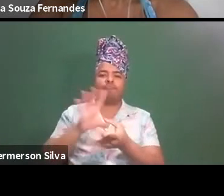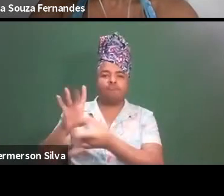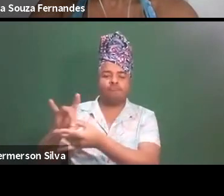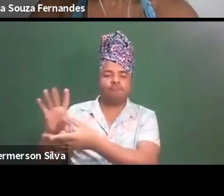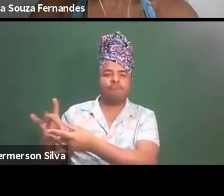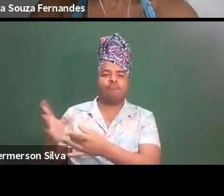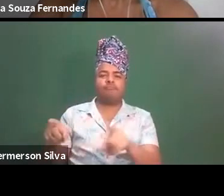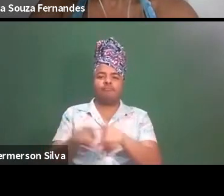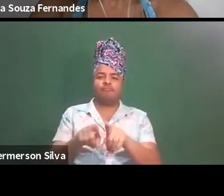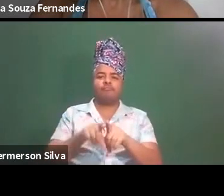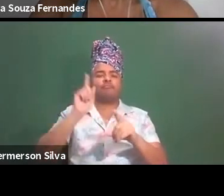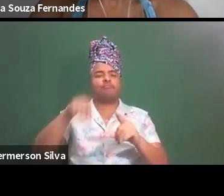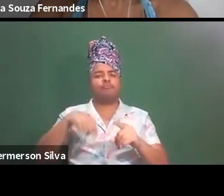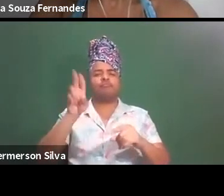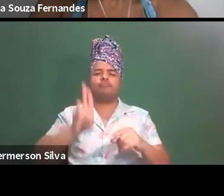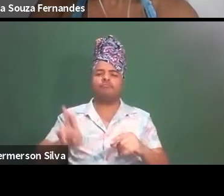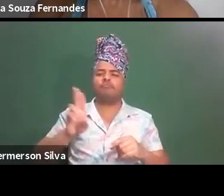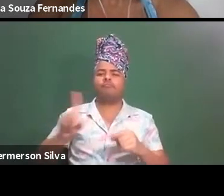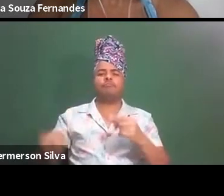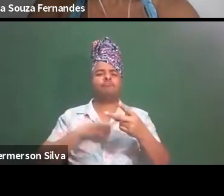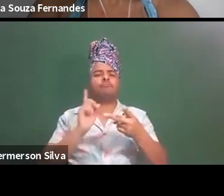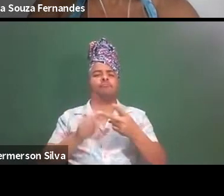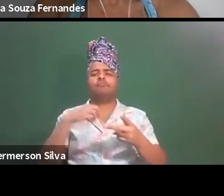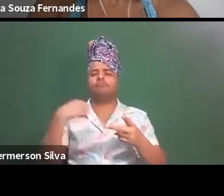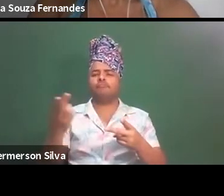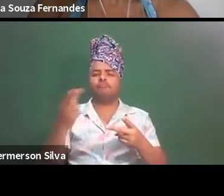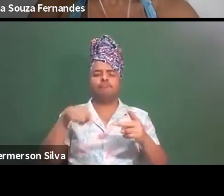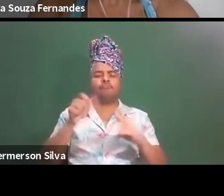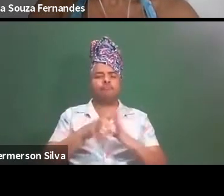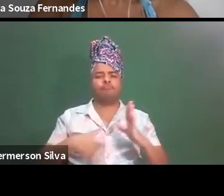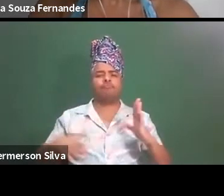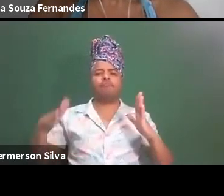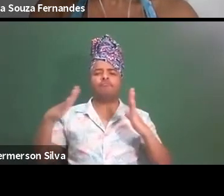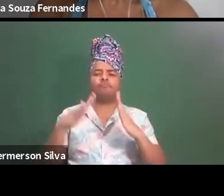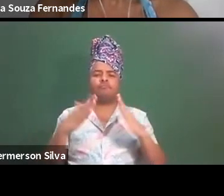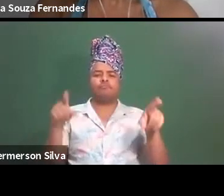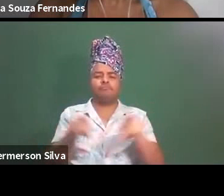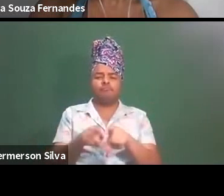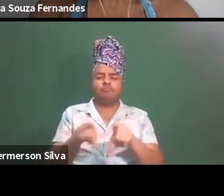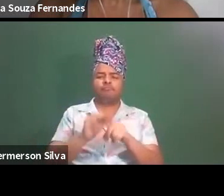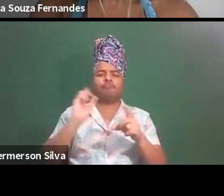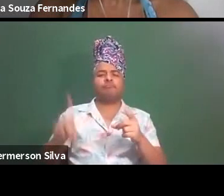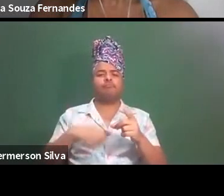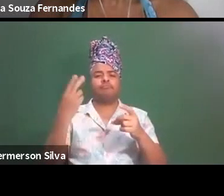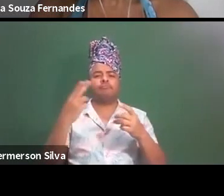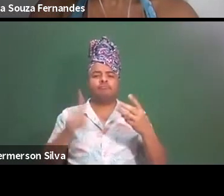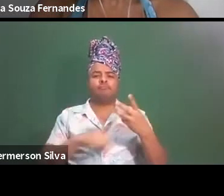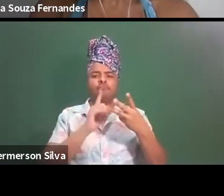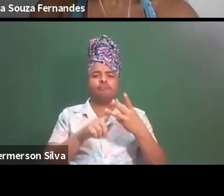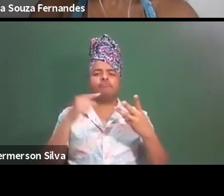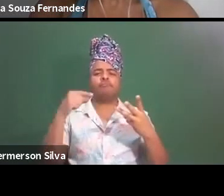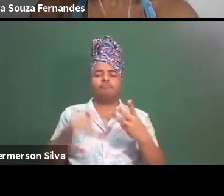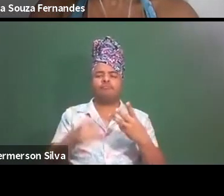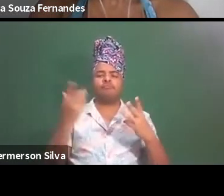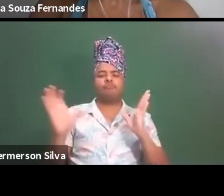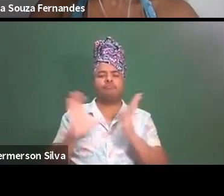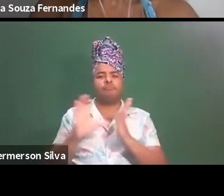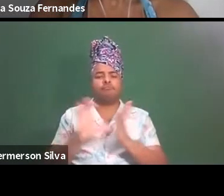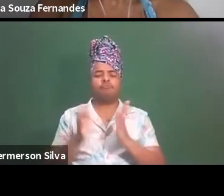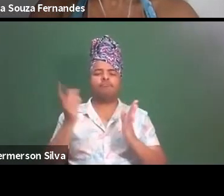os territórios acadêmicos, que sejam os territórios de povos de terreiro, que sejam os territórios de povos e